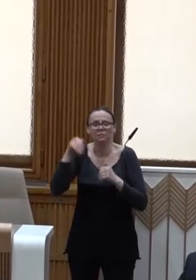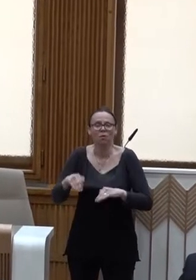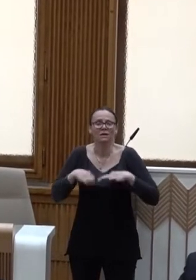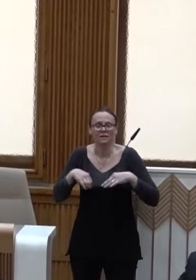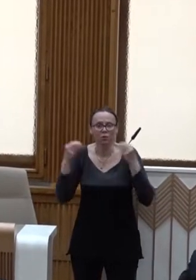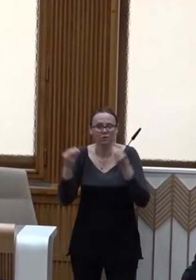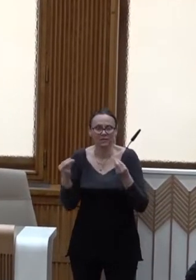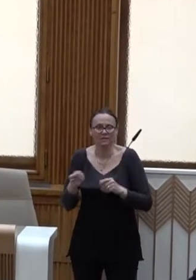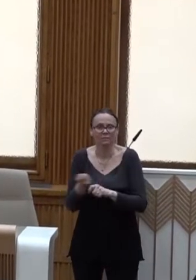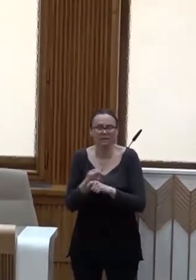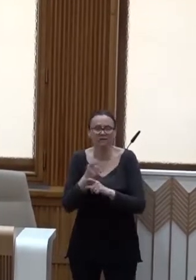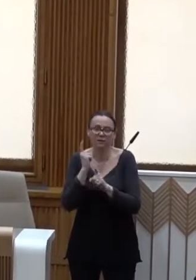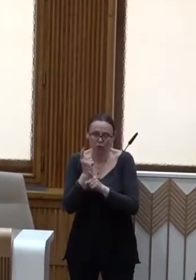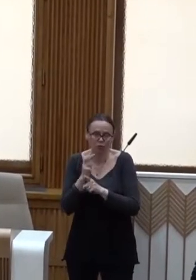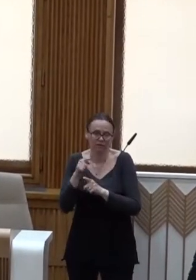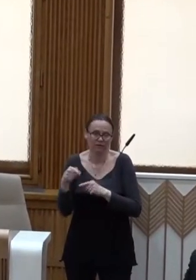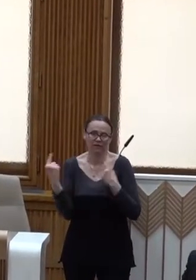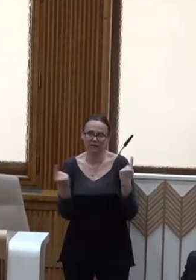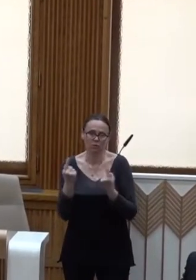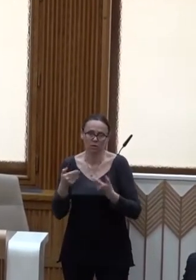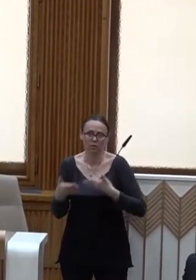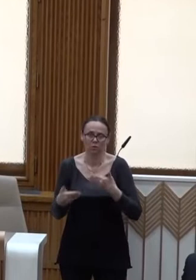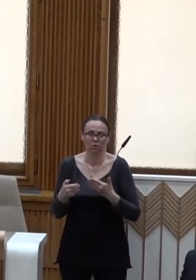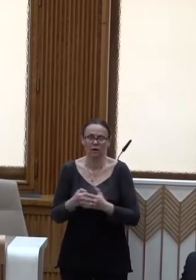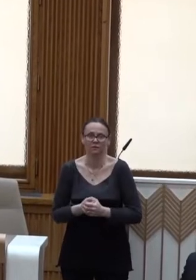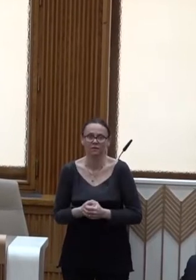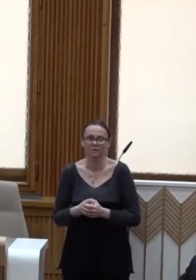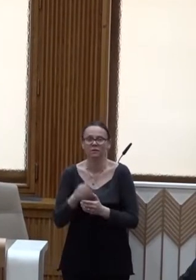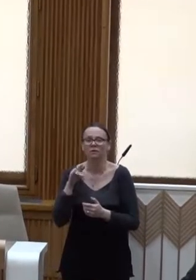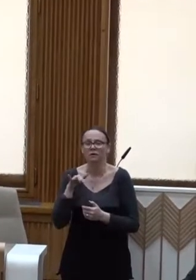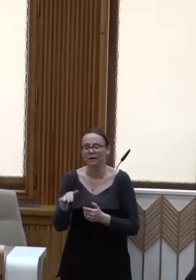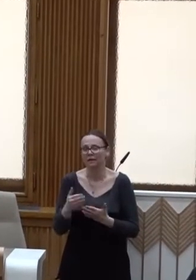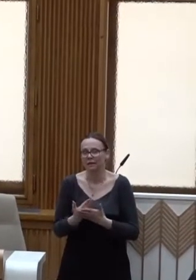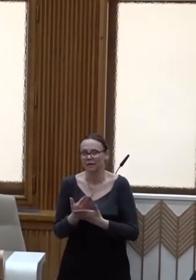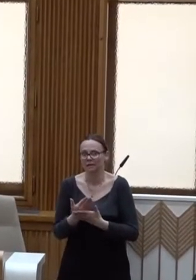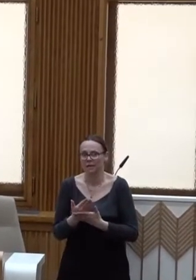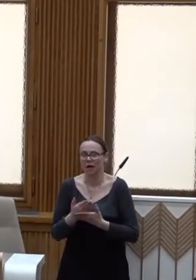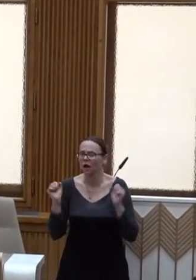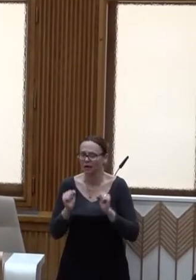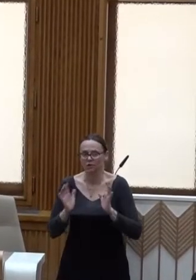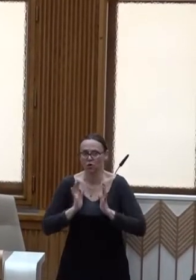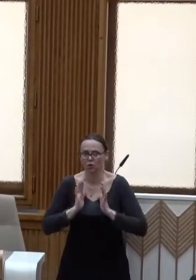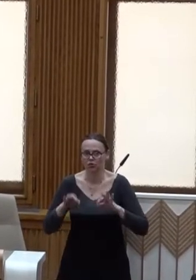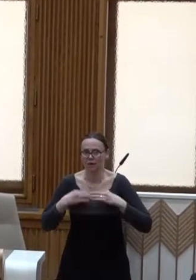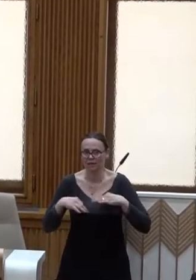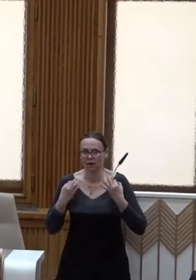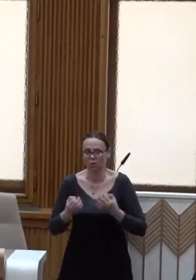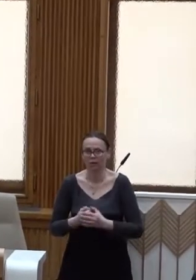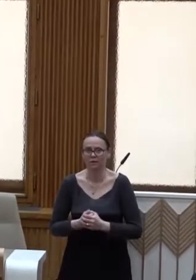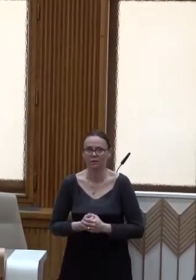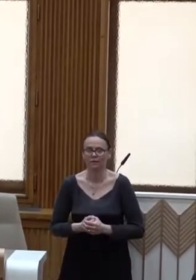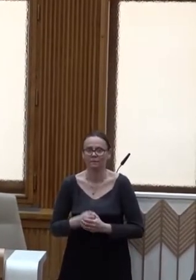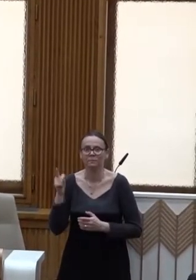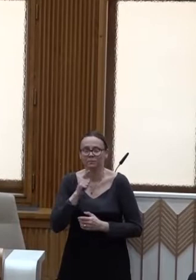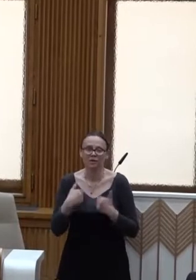sistem seveda tudi v tej situaciji obravnavati, ker gre za resno ogrožene zdravja